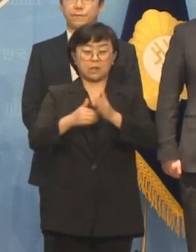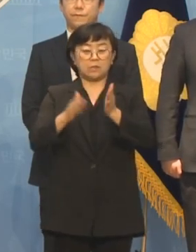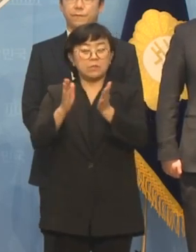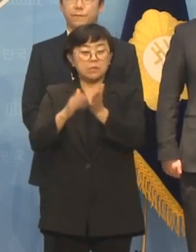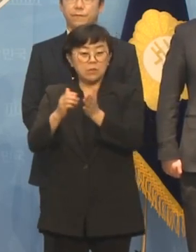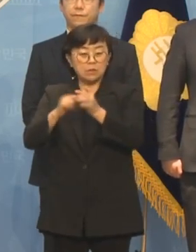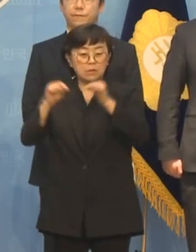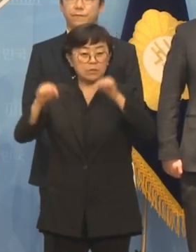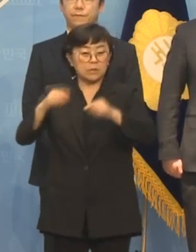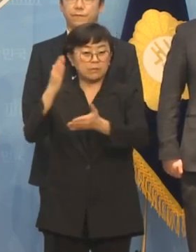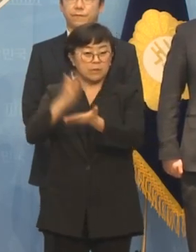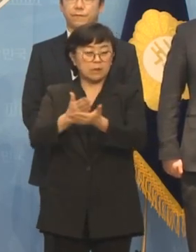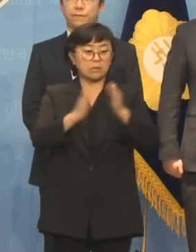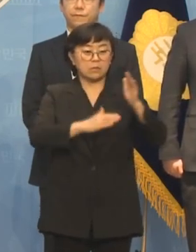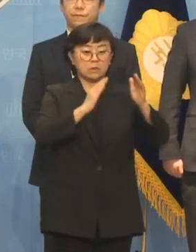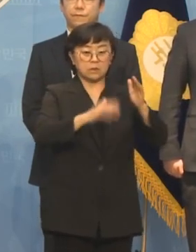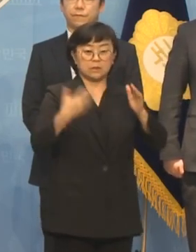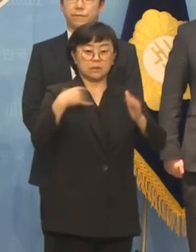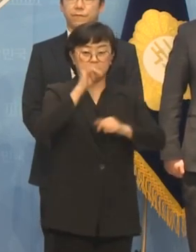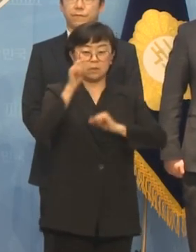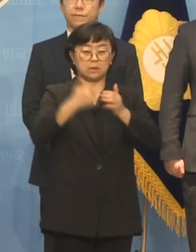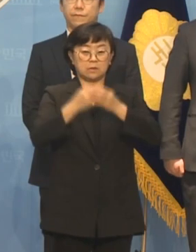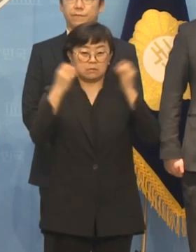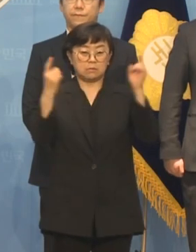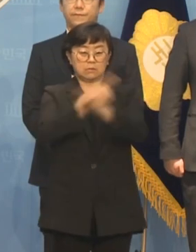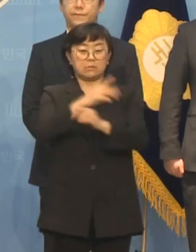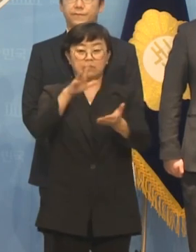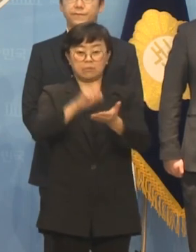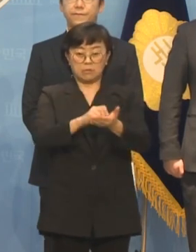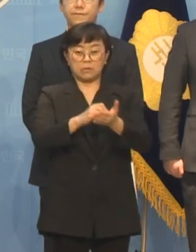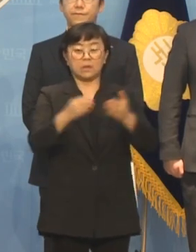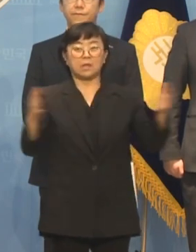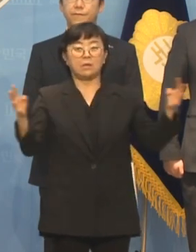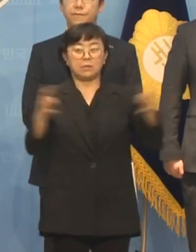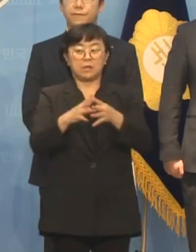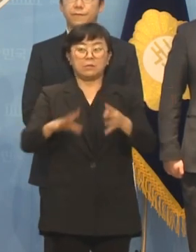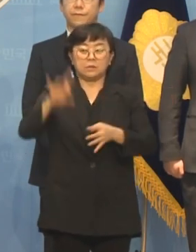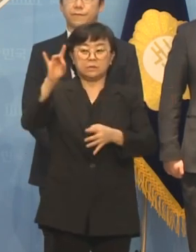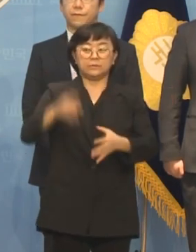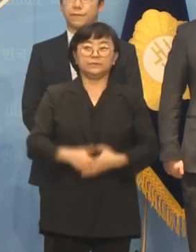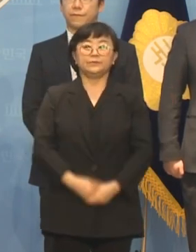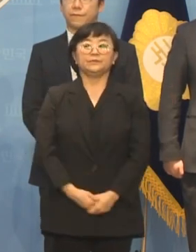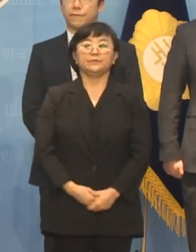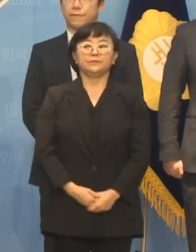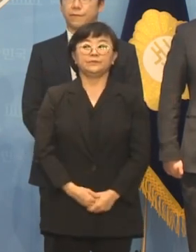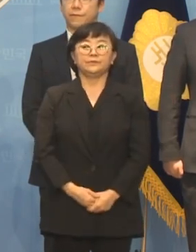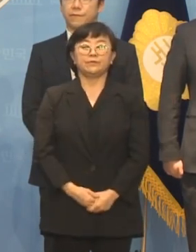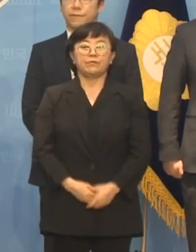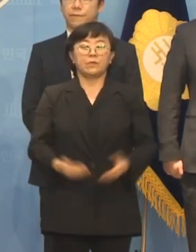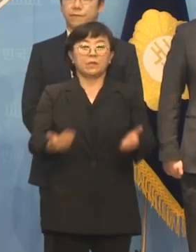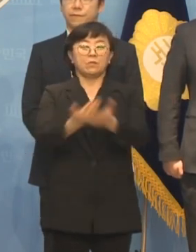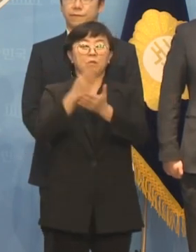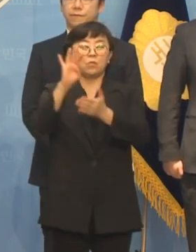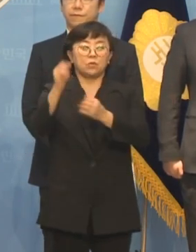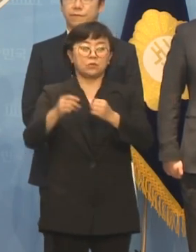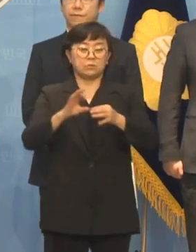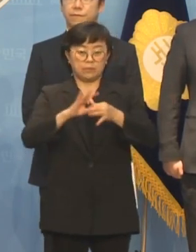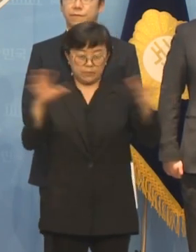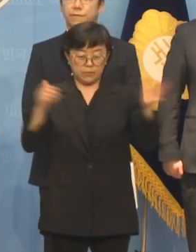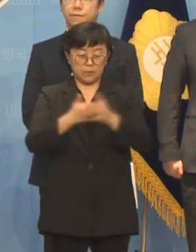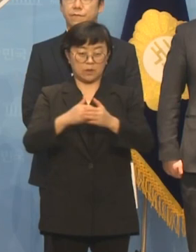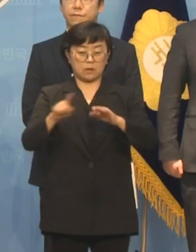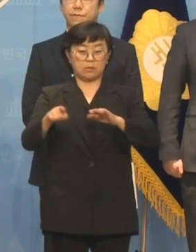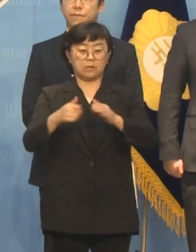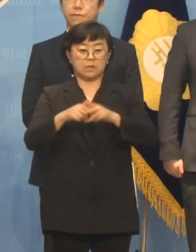협상보다 공개적이고 책임 있는 개혁과제 합의가 먼저입니다. 진보 보수를 가리지 않고